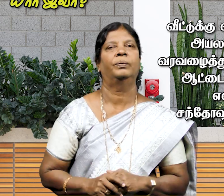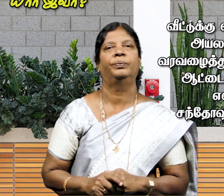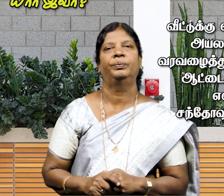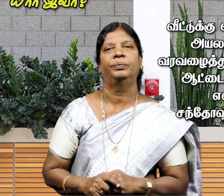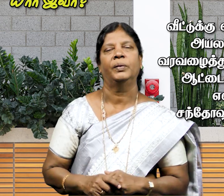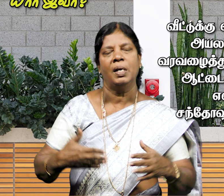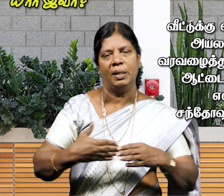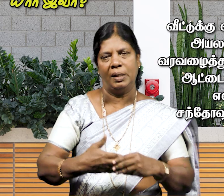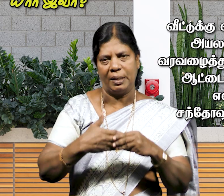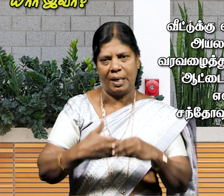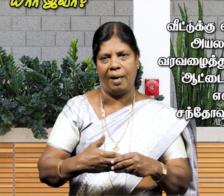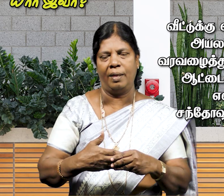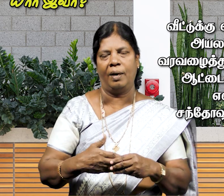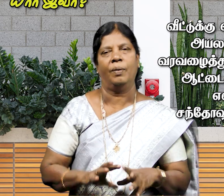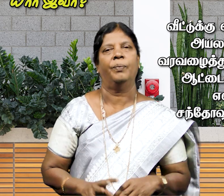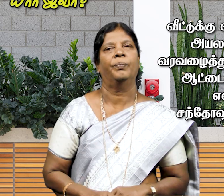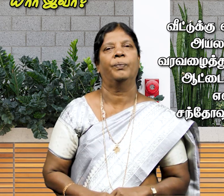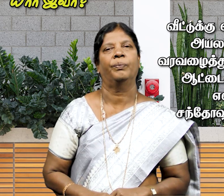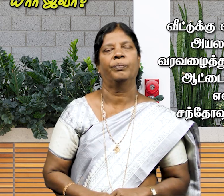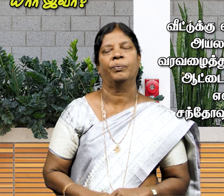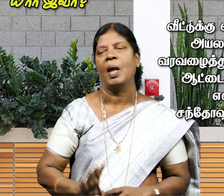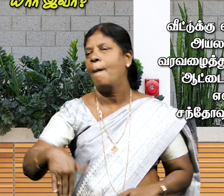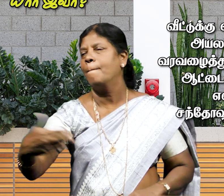வந்து சிநேகிதரையும்